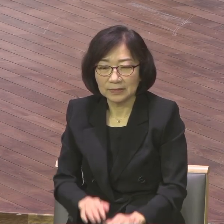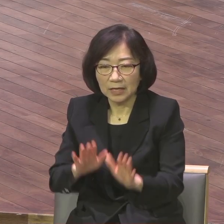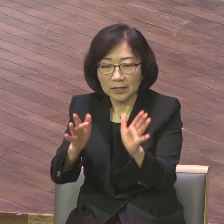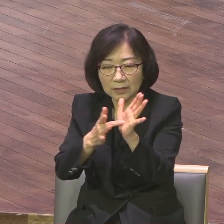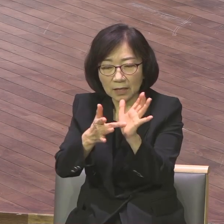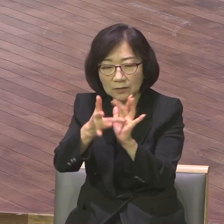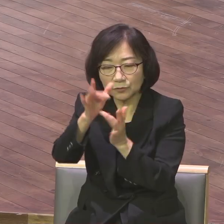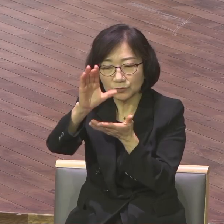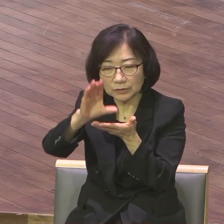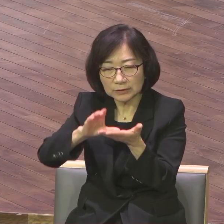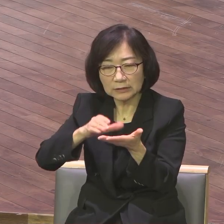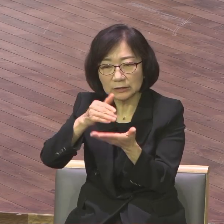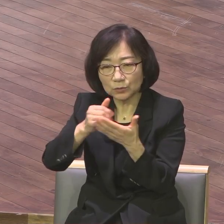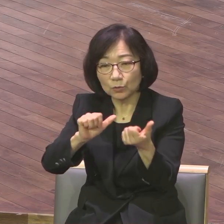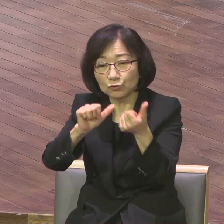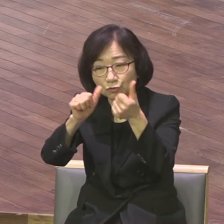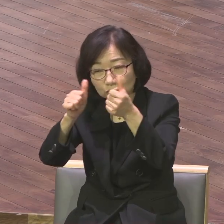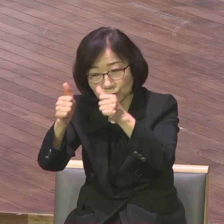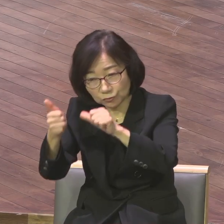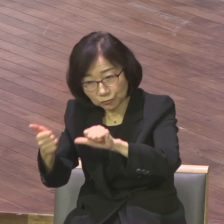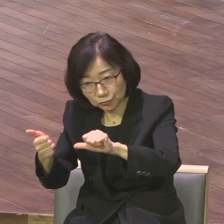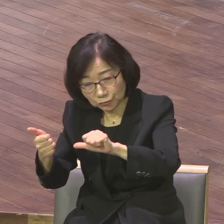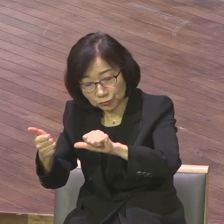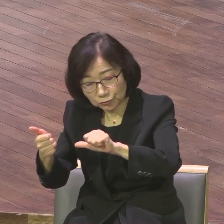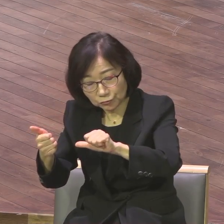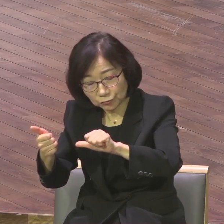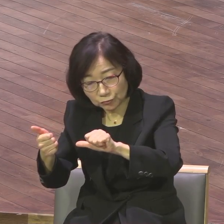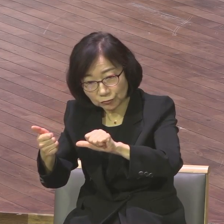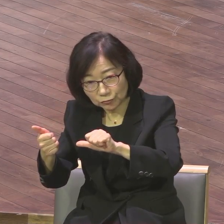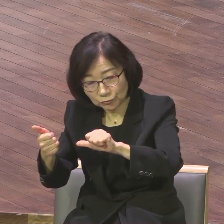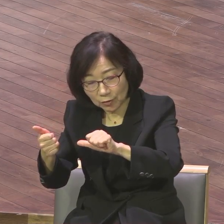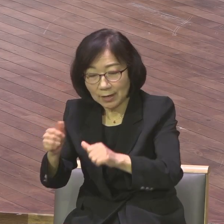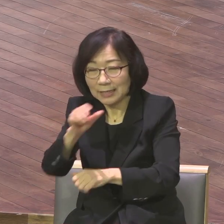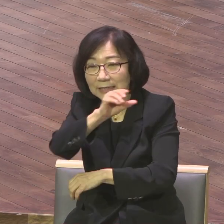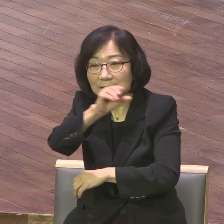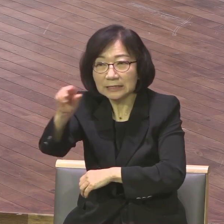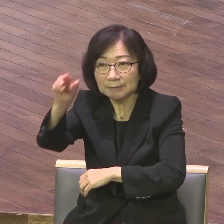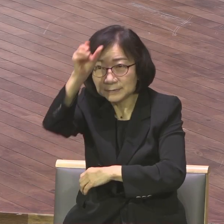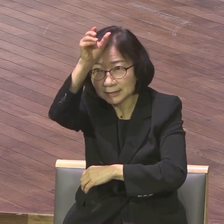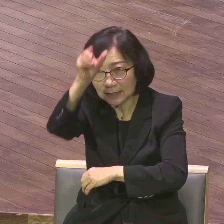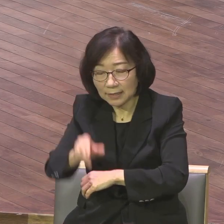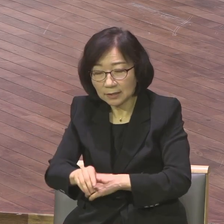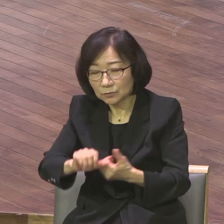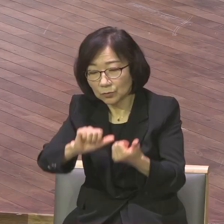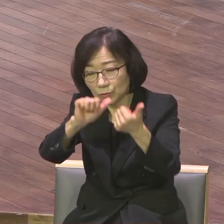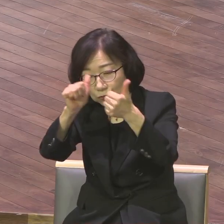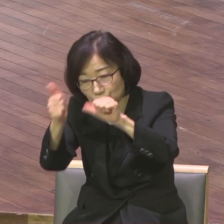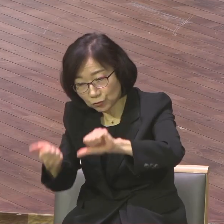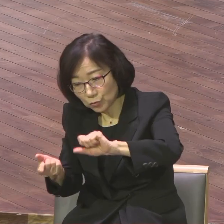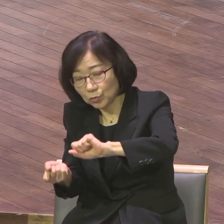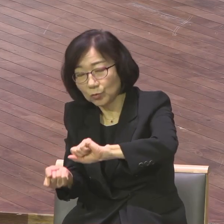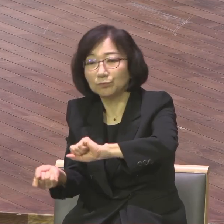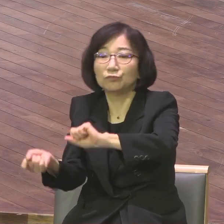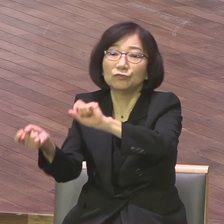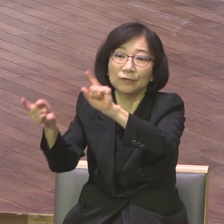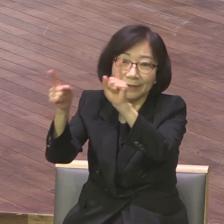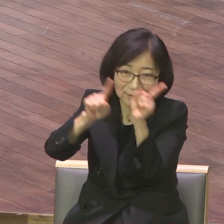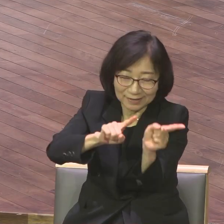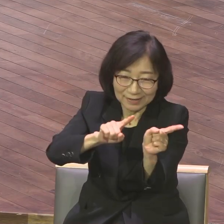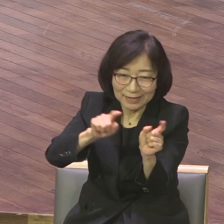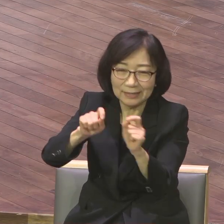죽으심을 전하는 것이라. 다시 말해서 십자가 대속과 이 부활을 통해 주어진 영생의